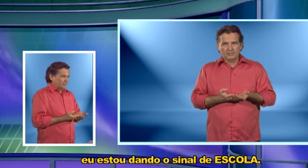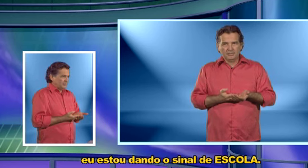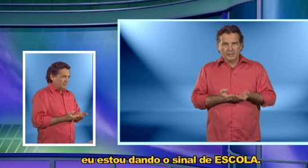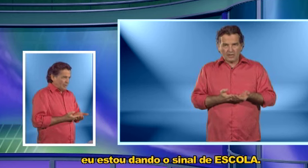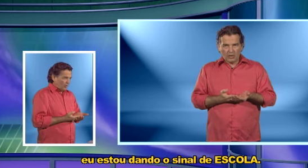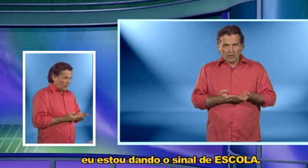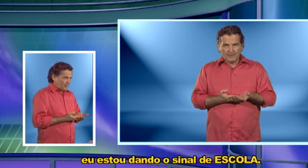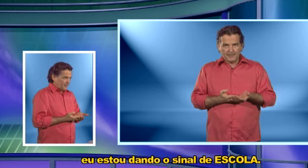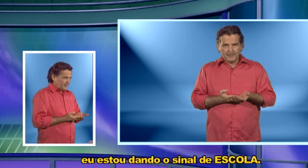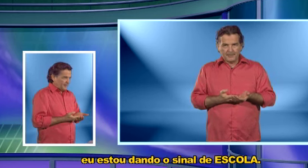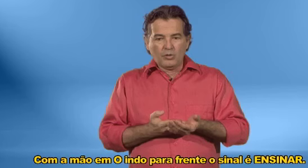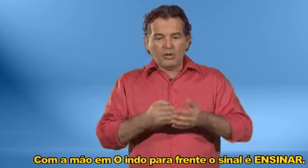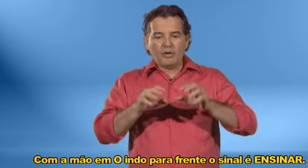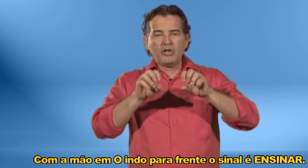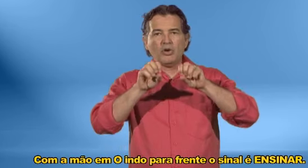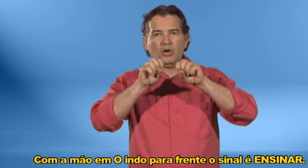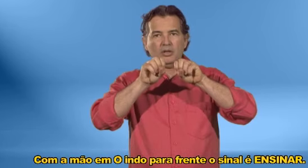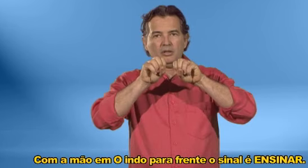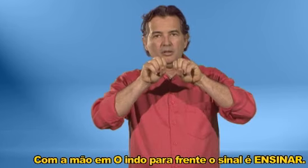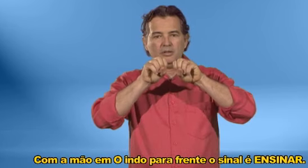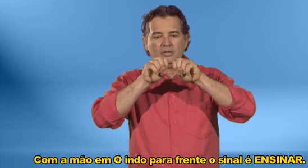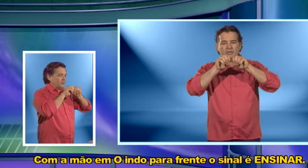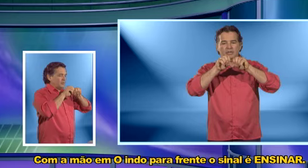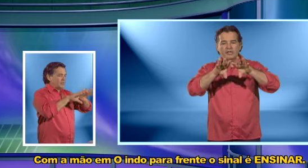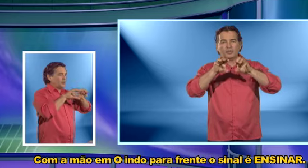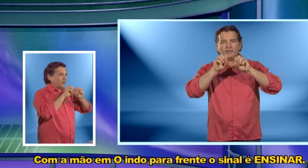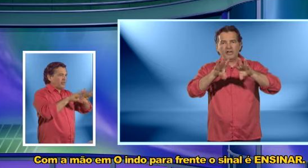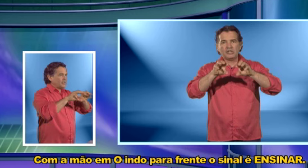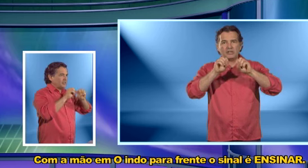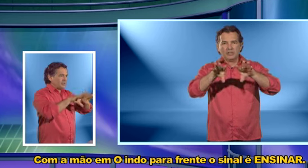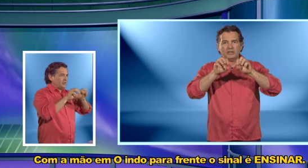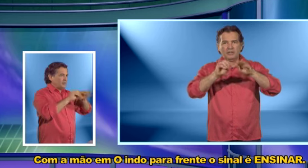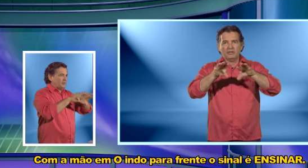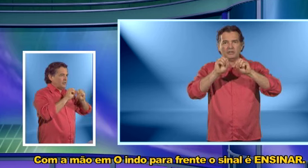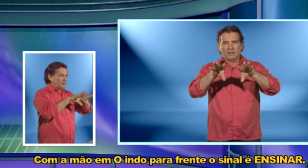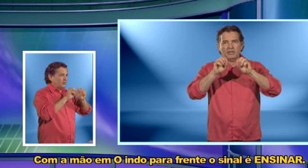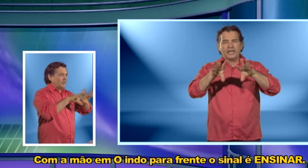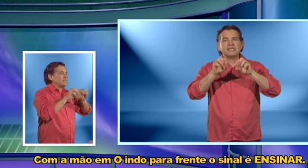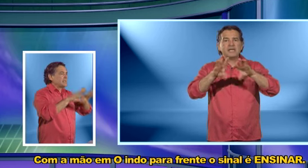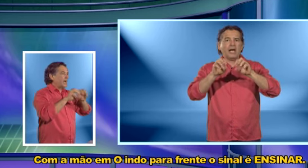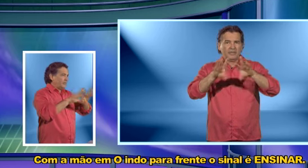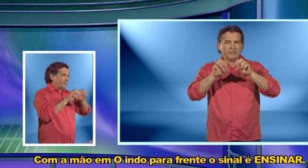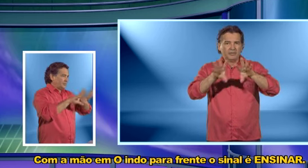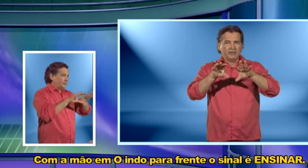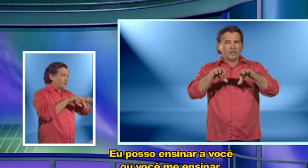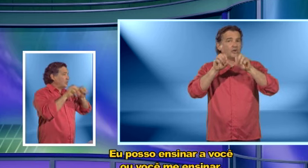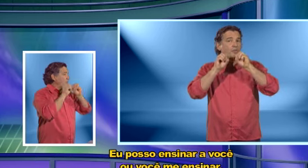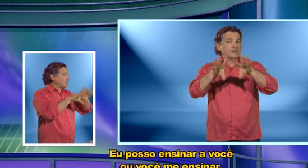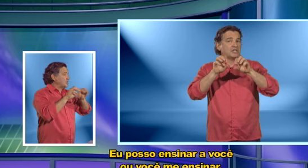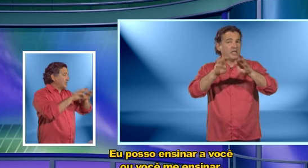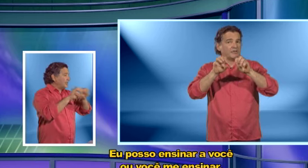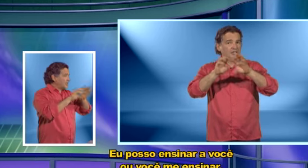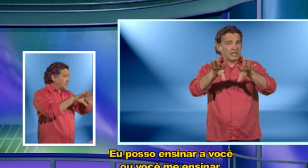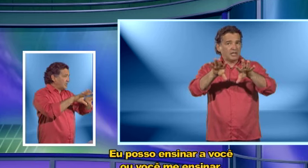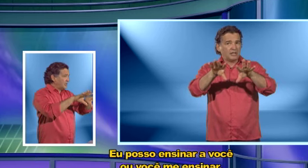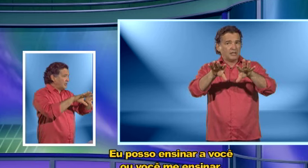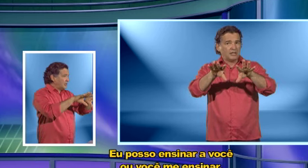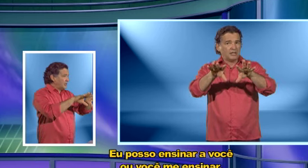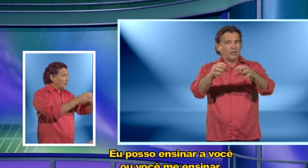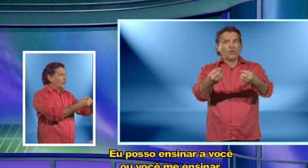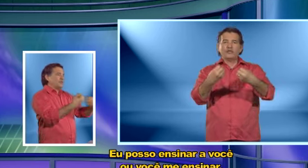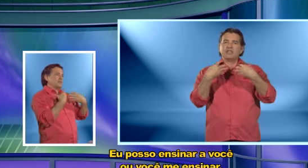de escola. Com a mão em O, indo para frente, ensinar. Então eu posso ensinar